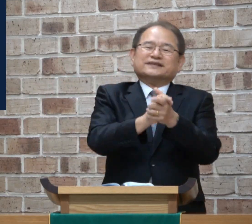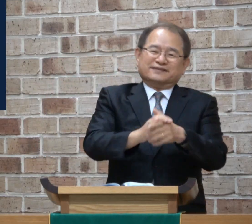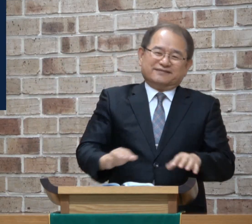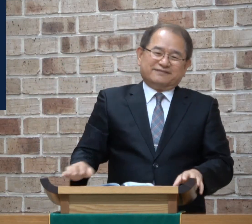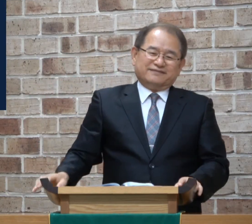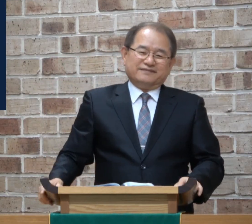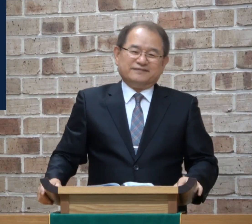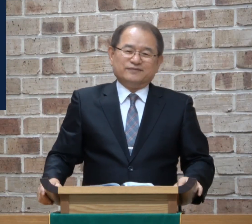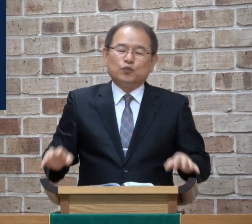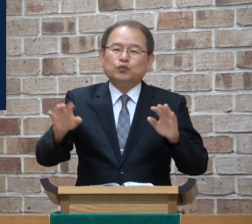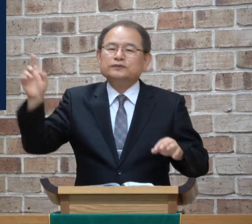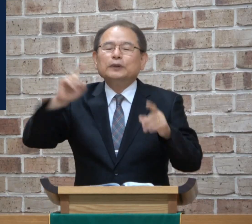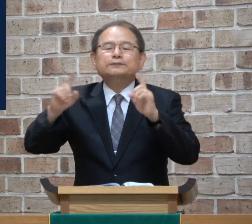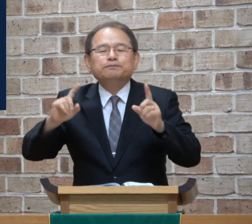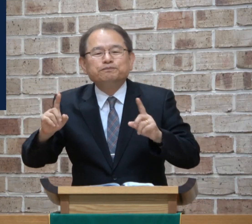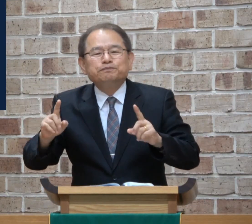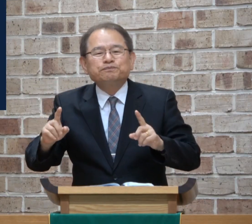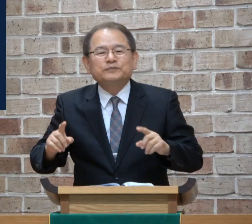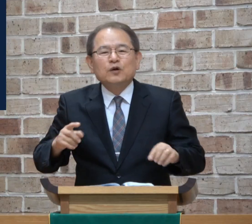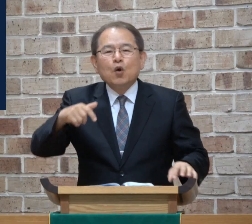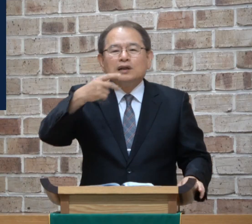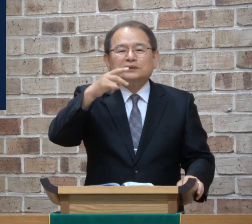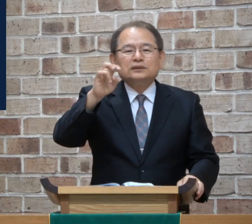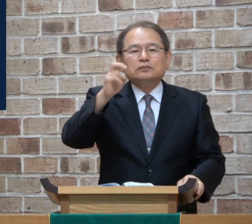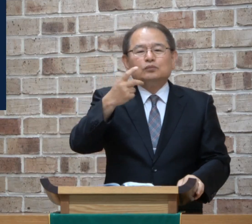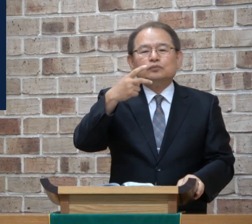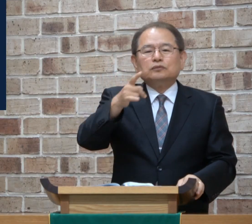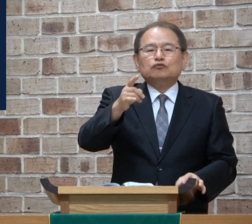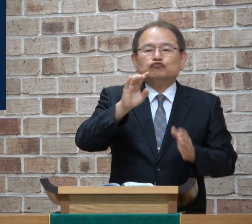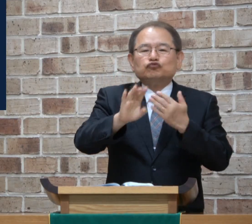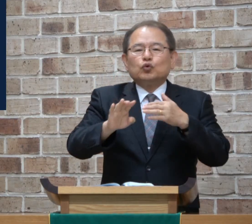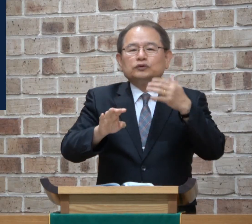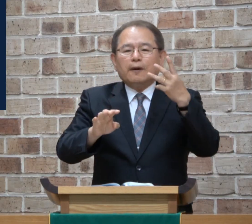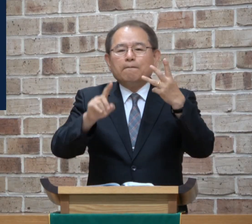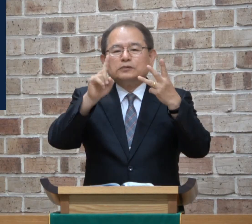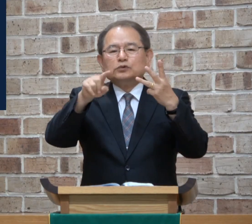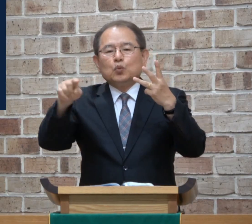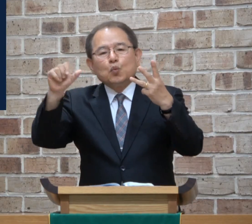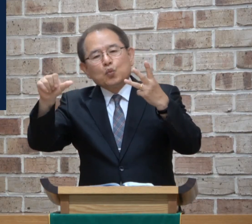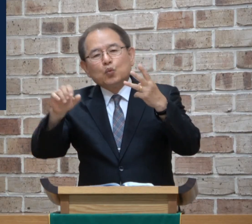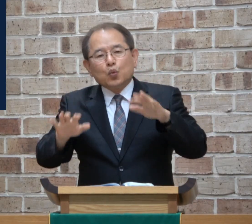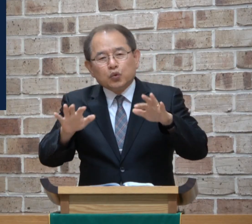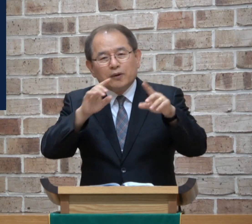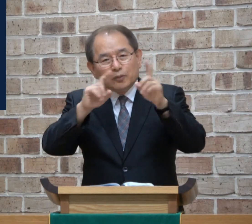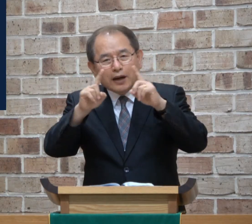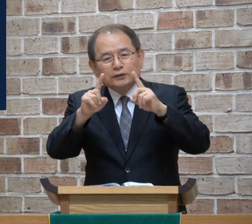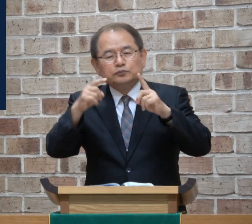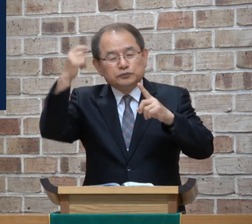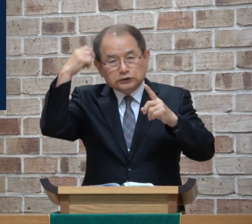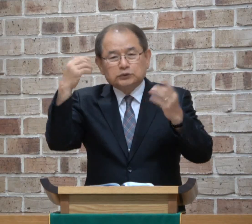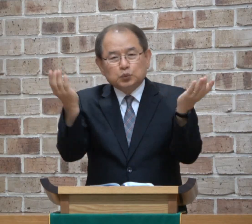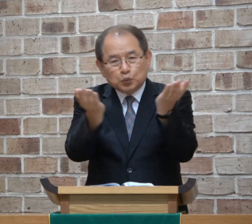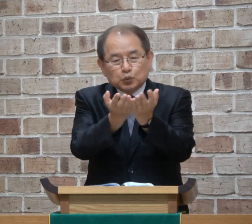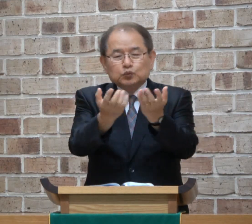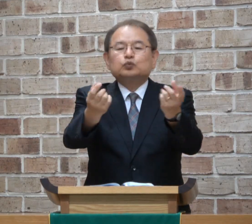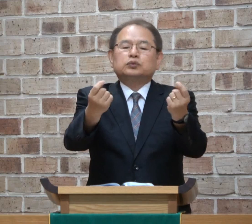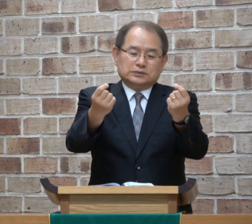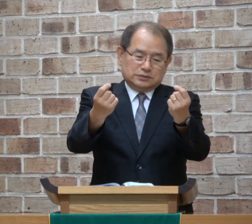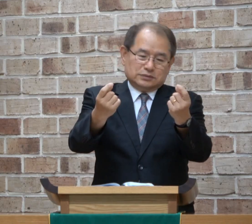아멘. 네, 말세에 대한 말씀입니다. 디모데후서 3장 1절에서 5절까지 말씀입니다. 이 말씀과